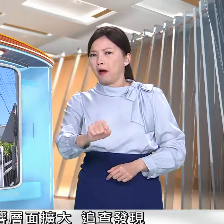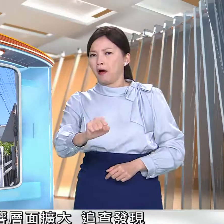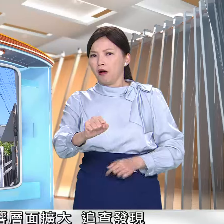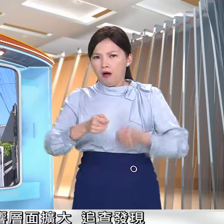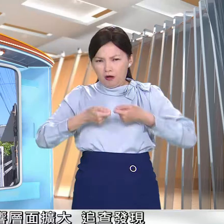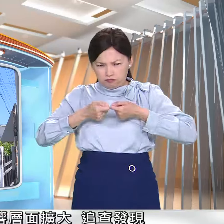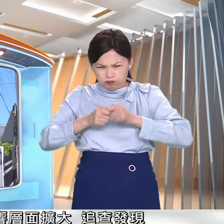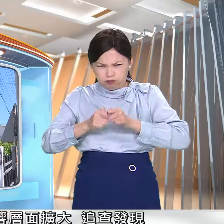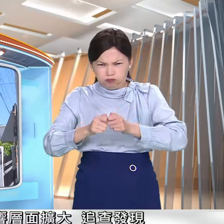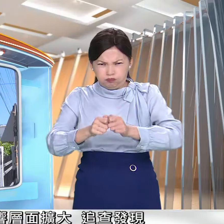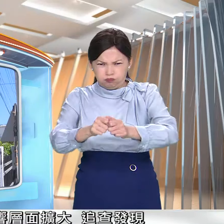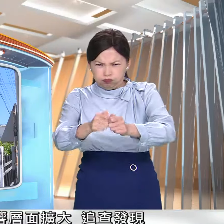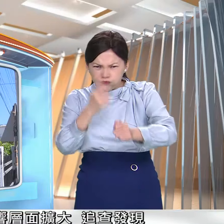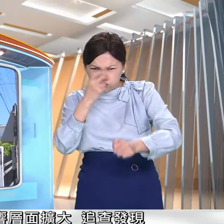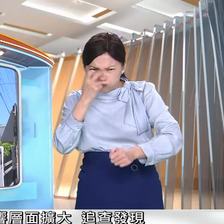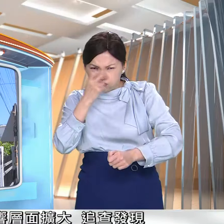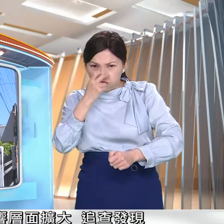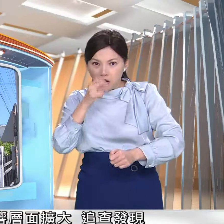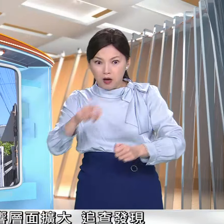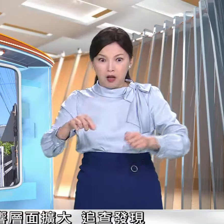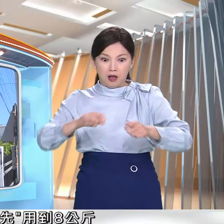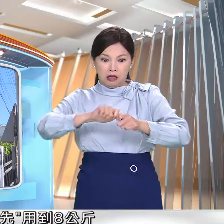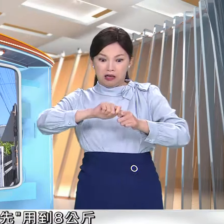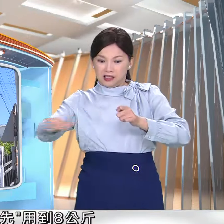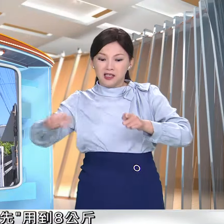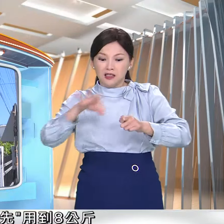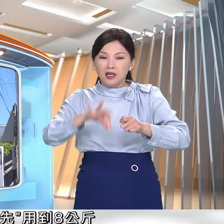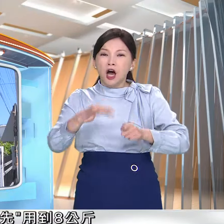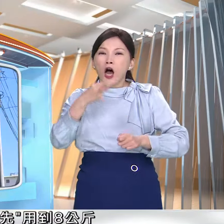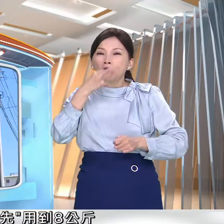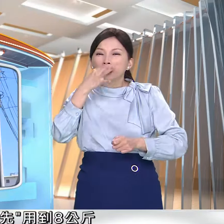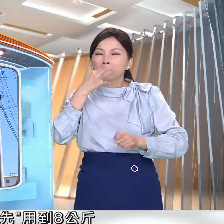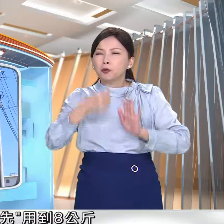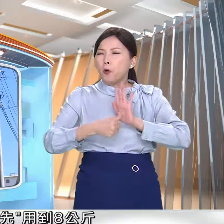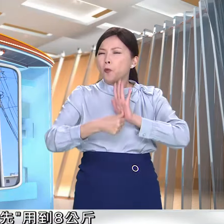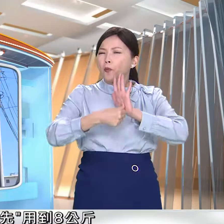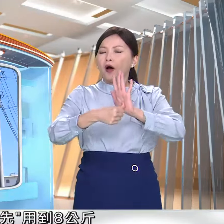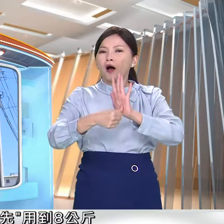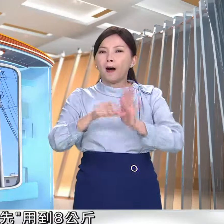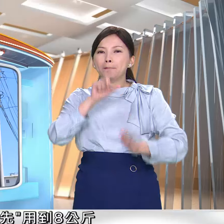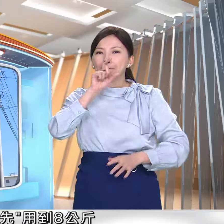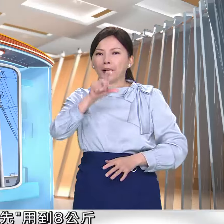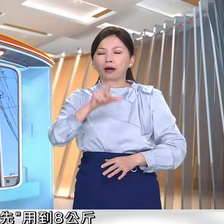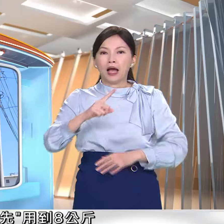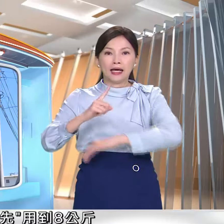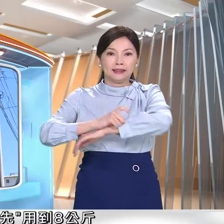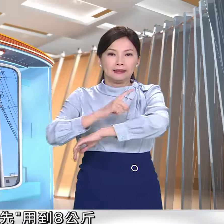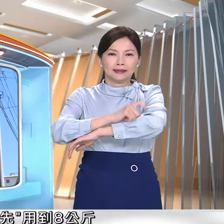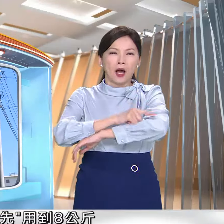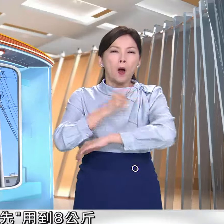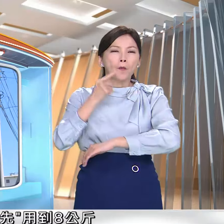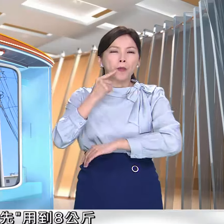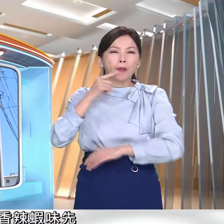大。追查发现，老字号零食虾味鲜用到了8公斤，制作